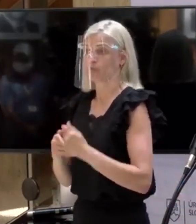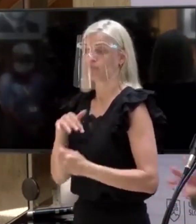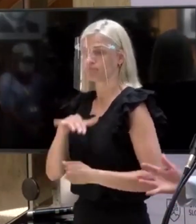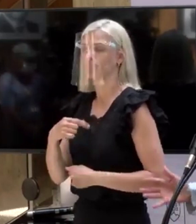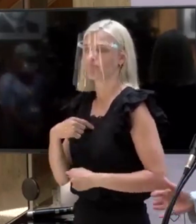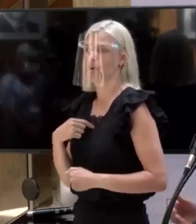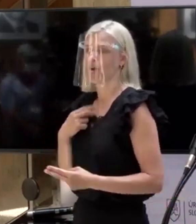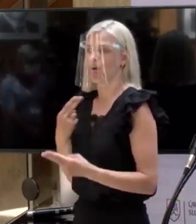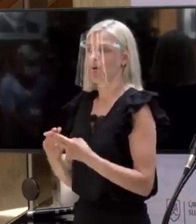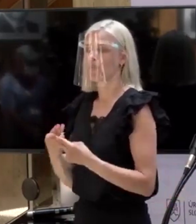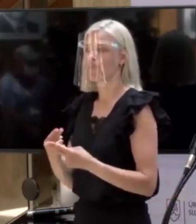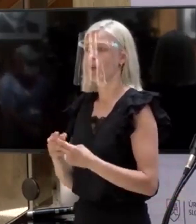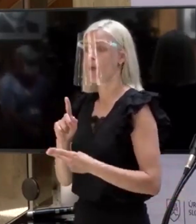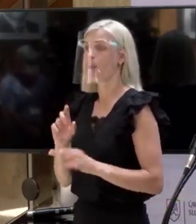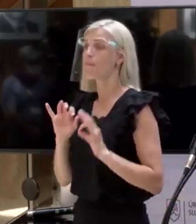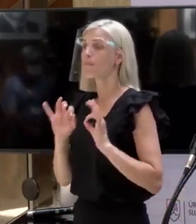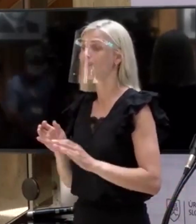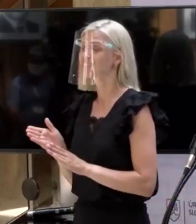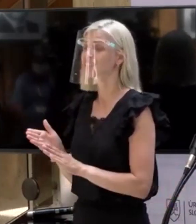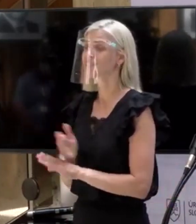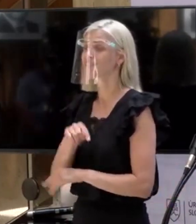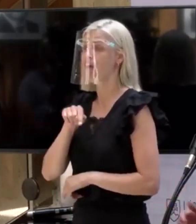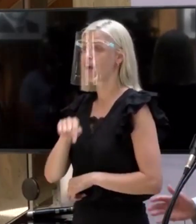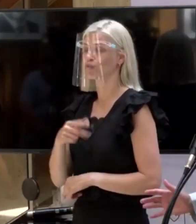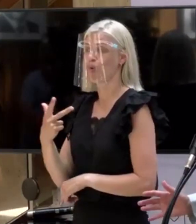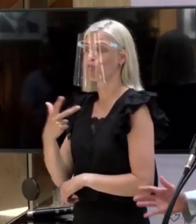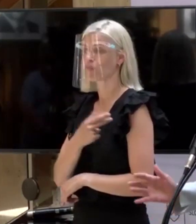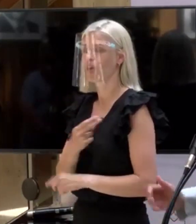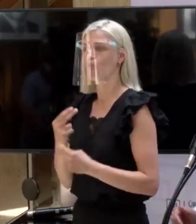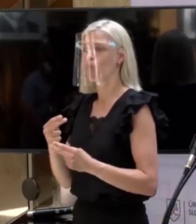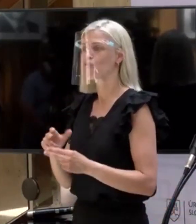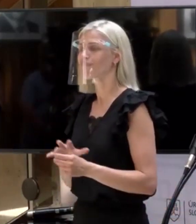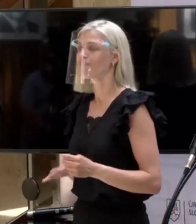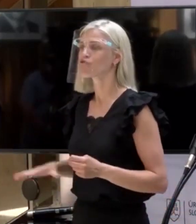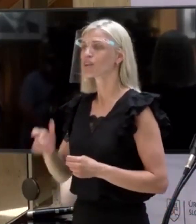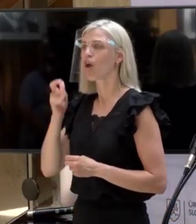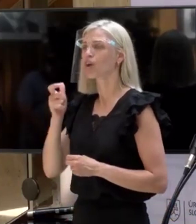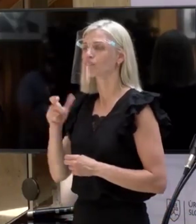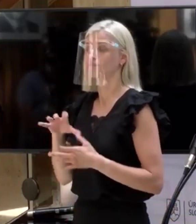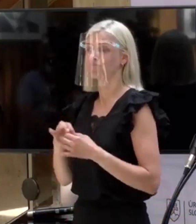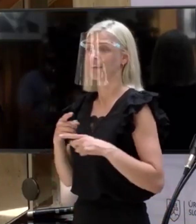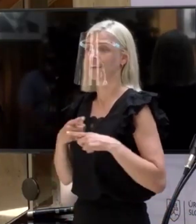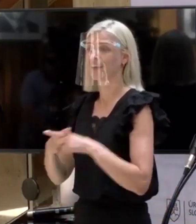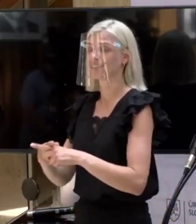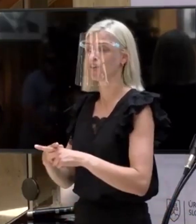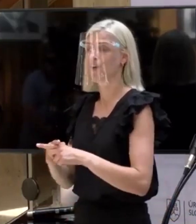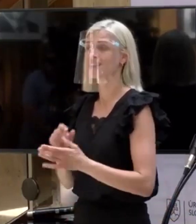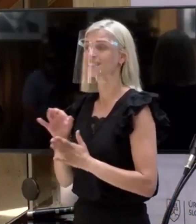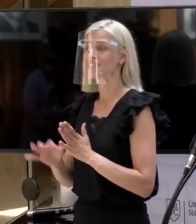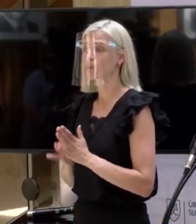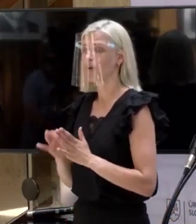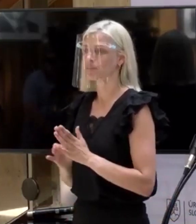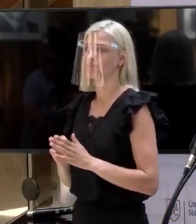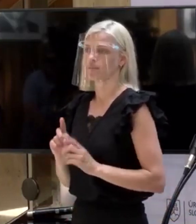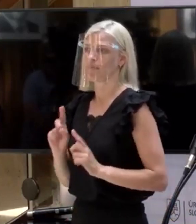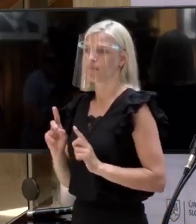Tu osobitne si myslím, že je dôležité, aby všetky orgány v rámci krízovej situácie boli súčinné, takže ja som samozrejme